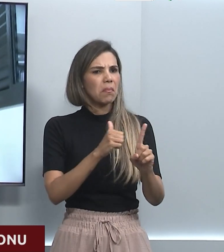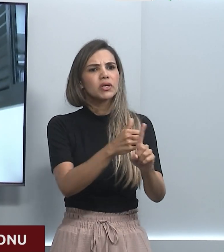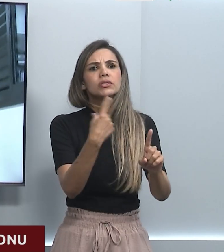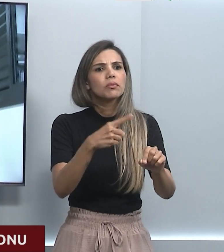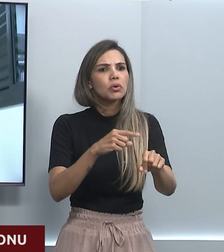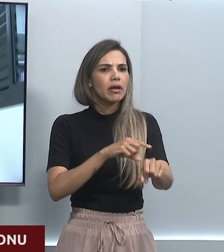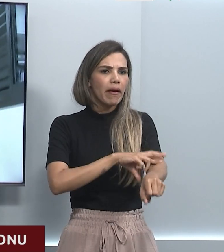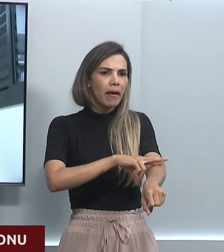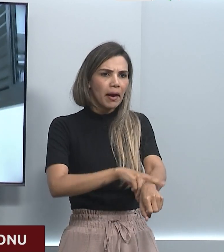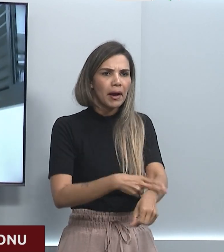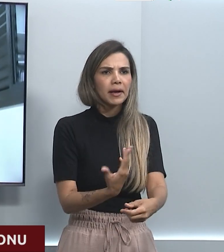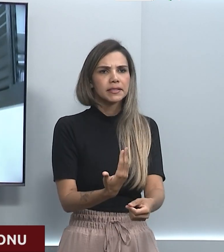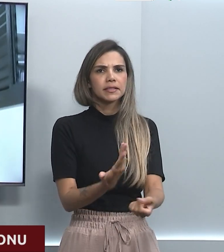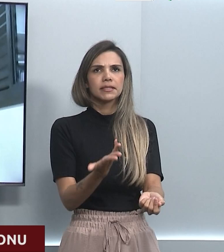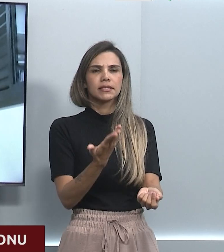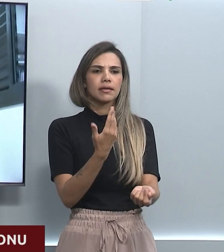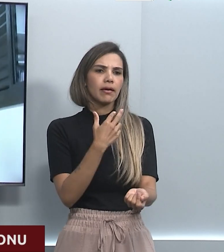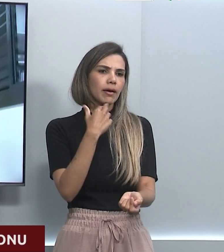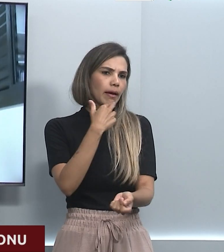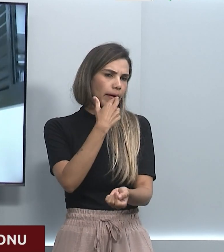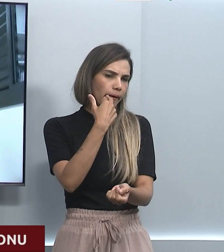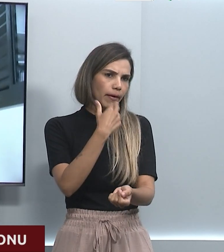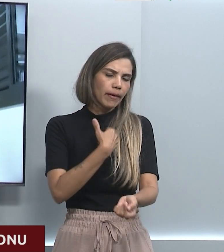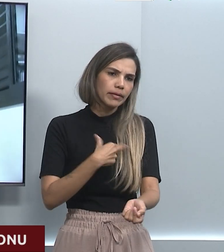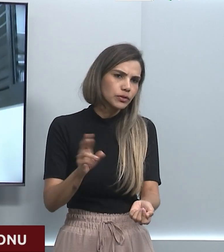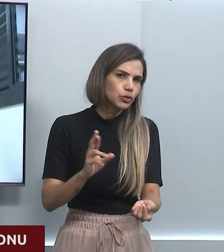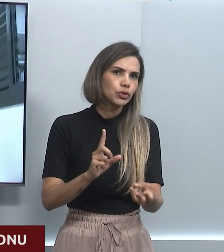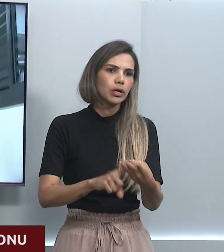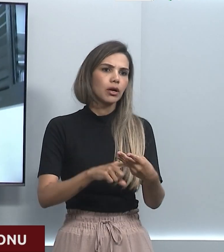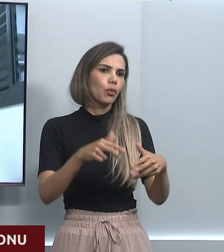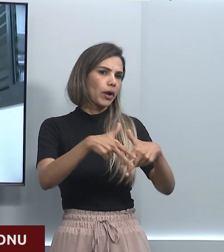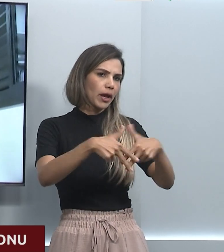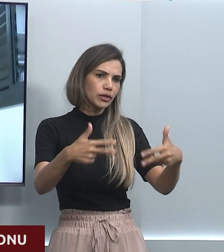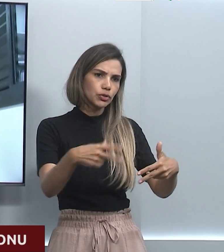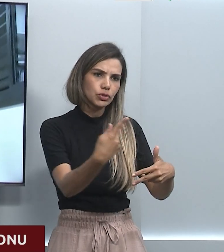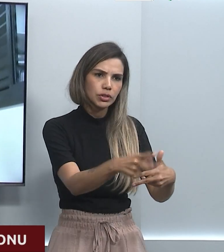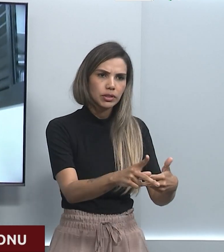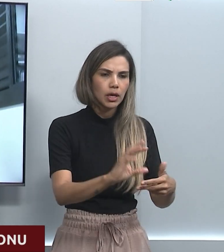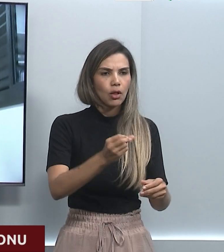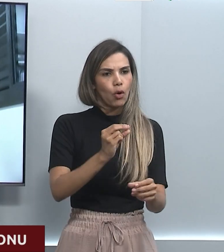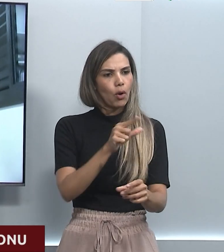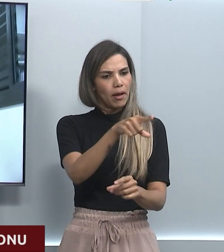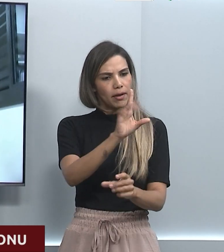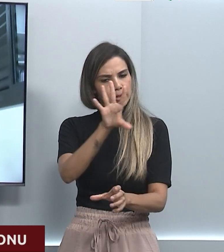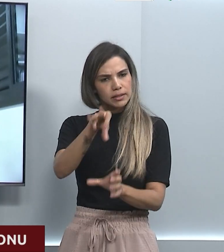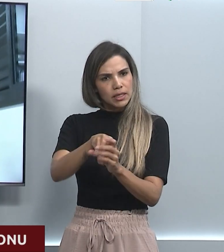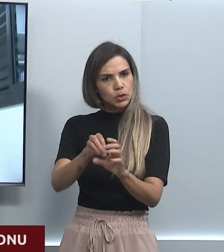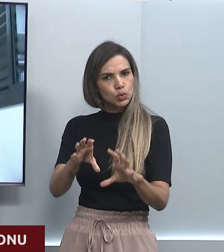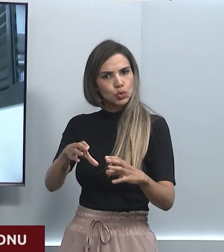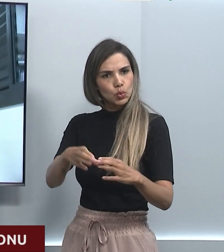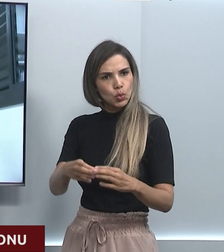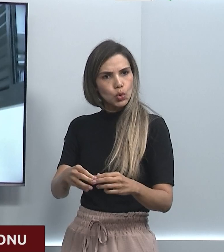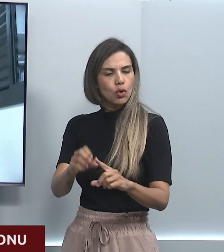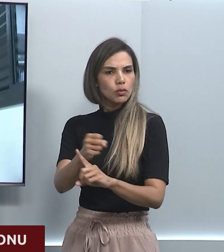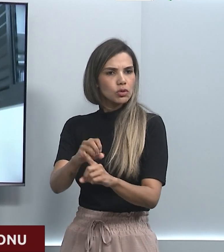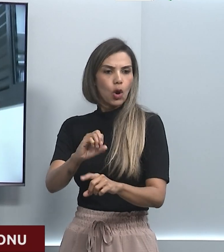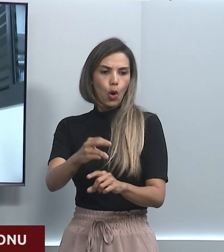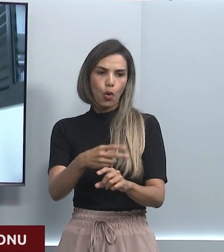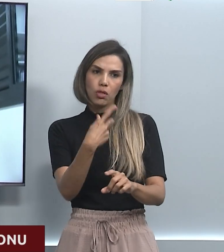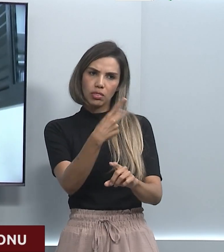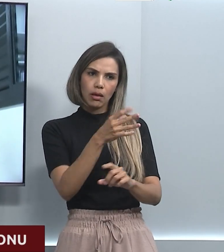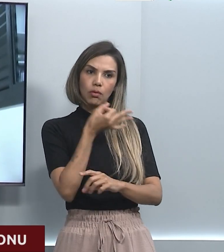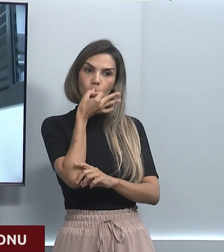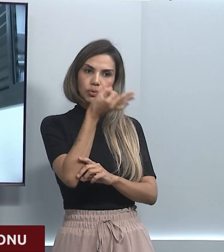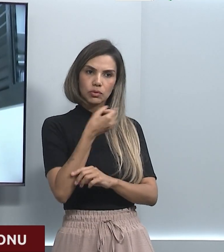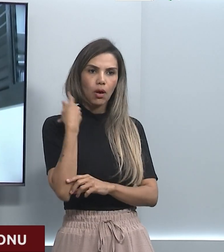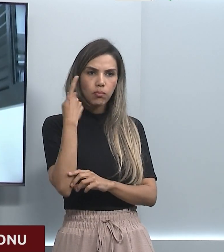cor, da sua religião, da sua nacionalidade, da sua etnia, ao pertencimento a um grupo social, até por opinião política, né? A gente vê